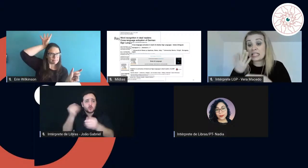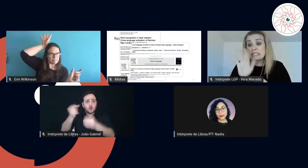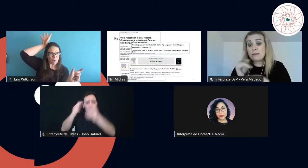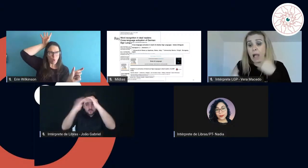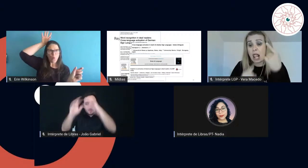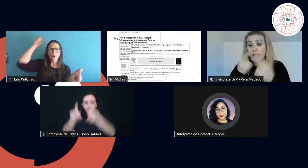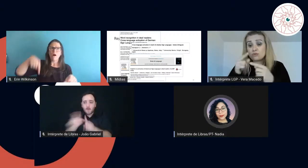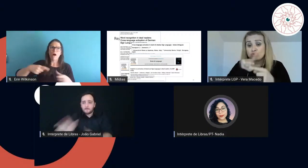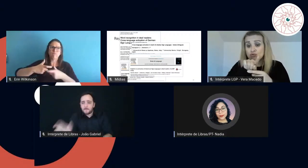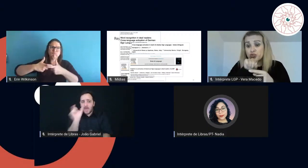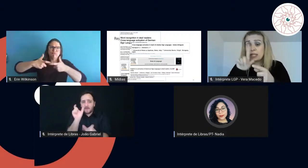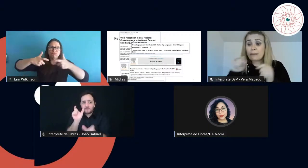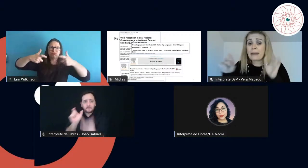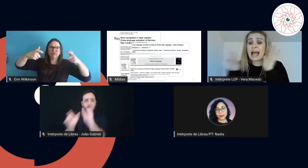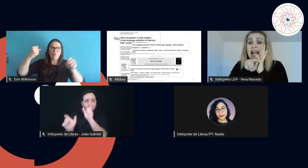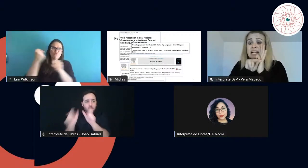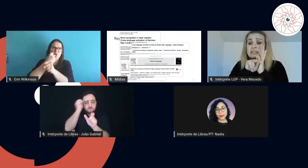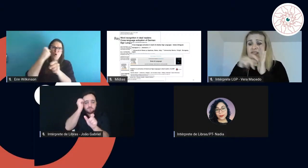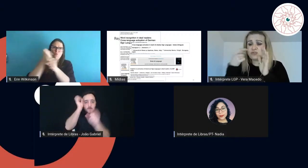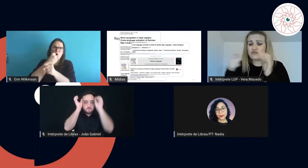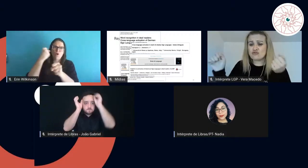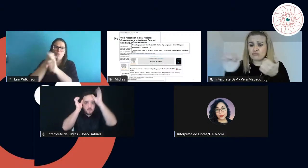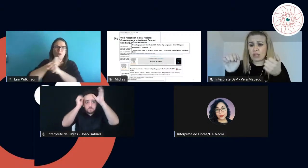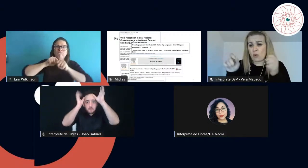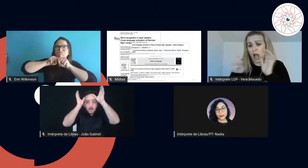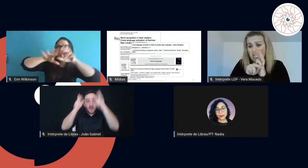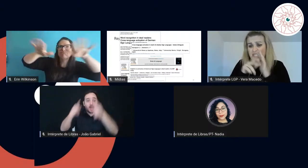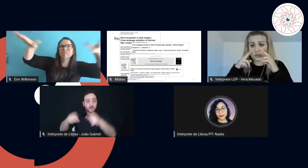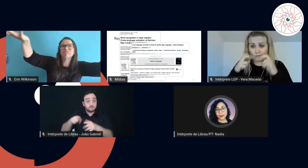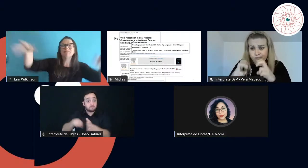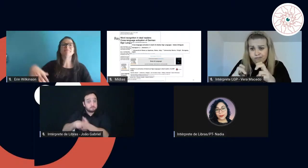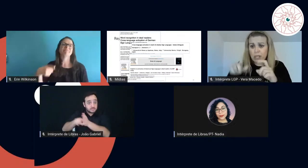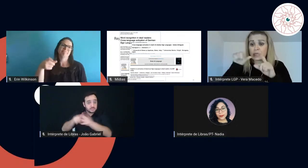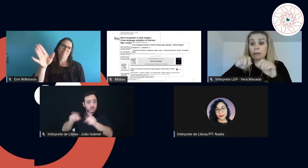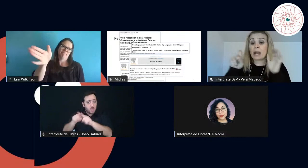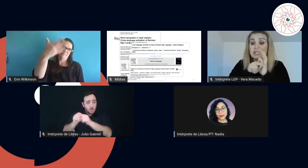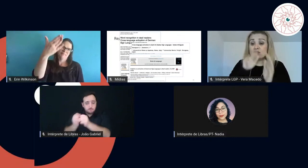recortes de artigos